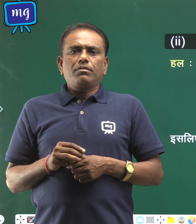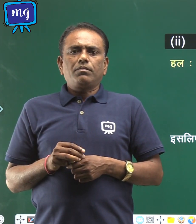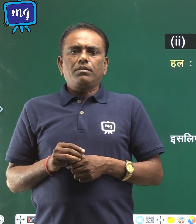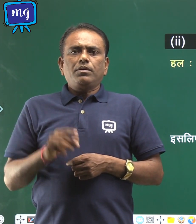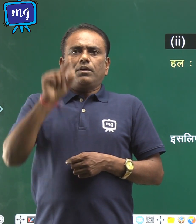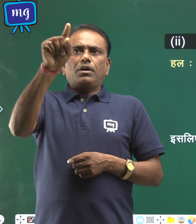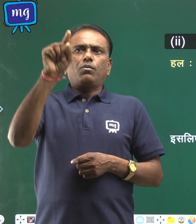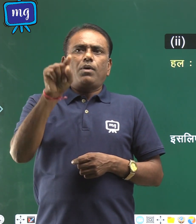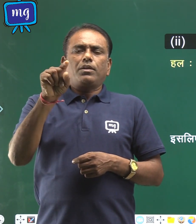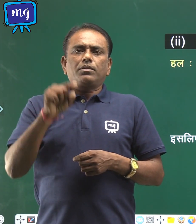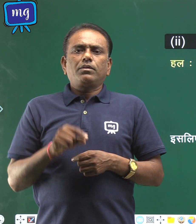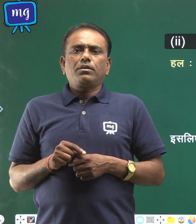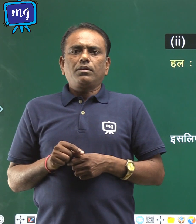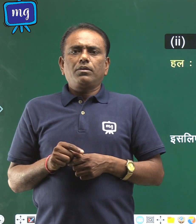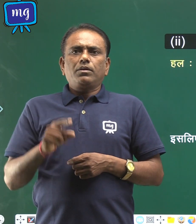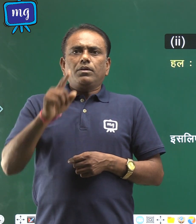अनुपात